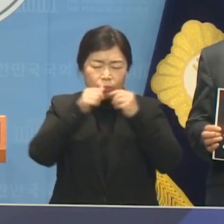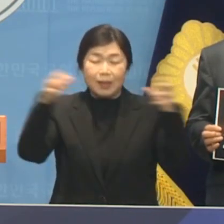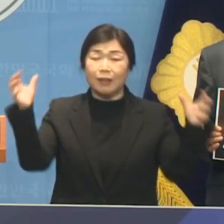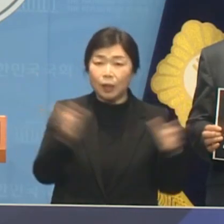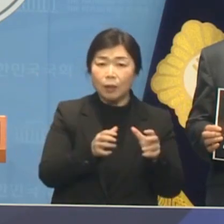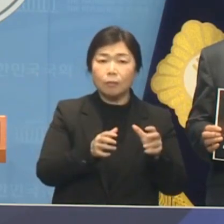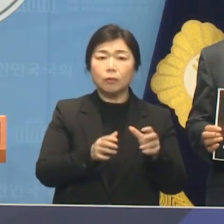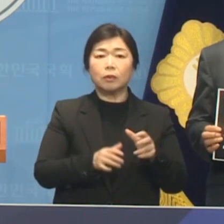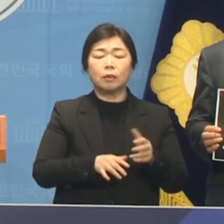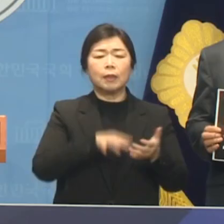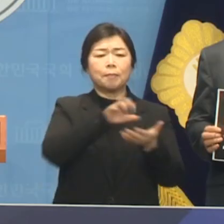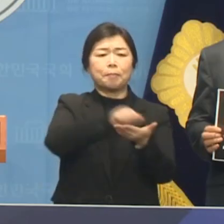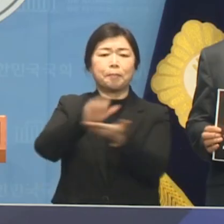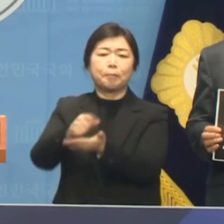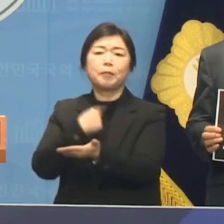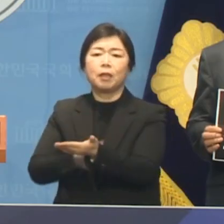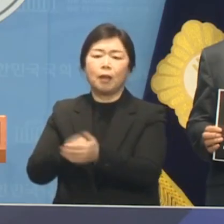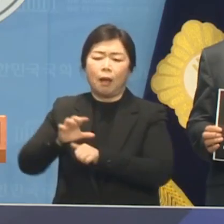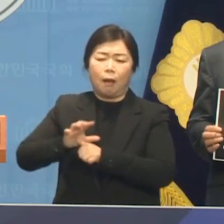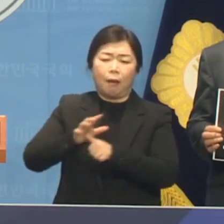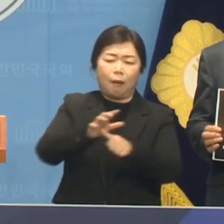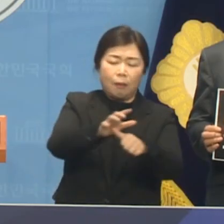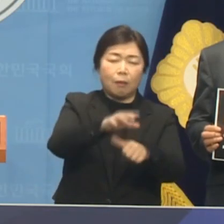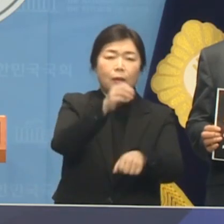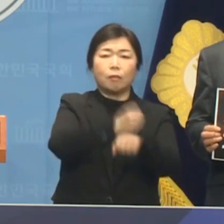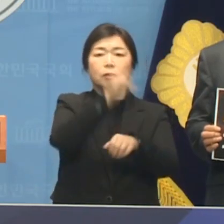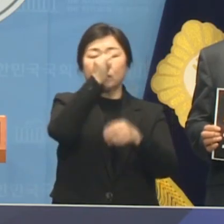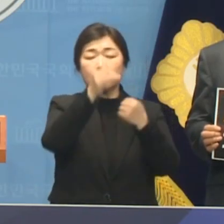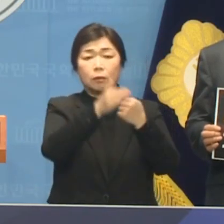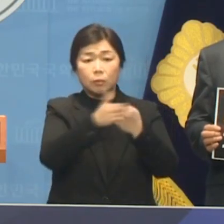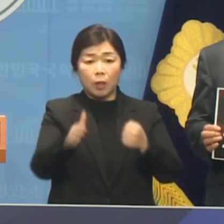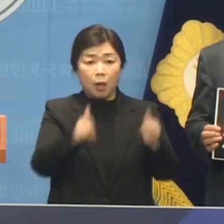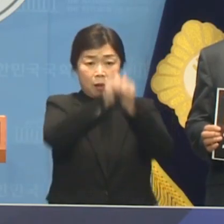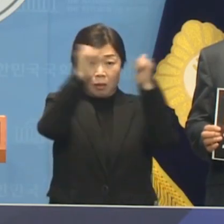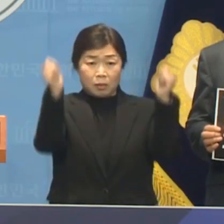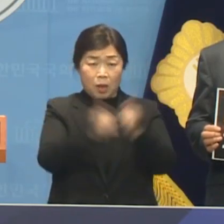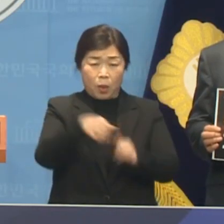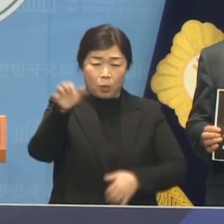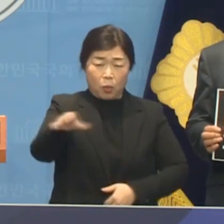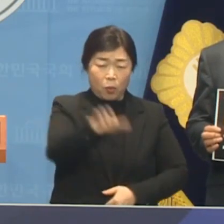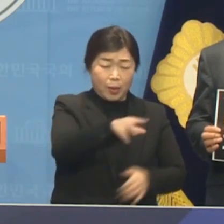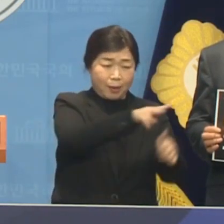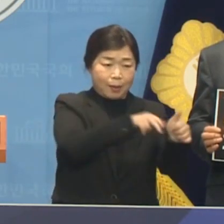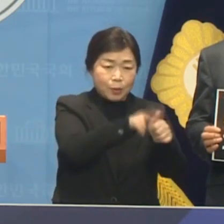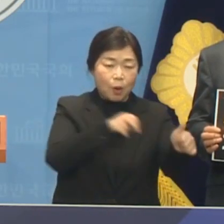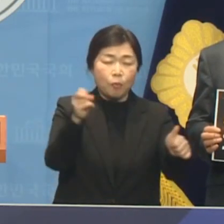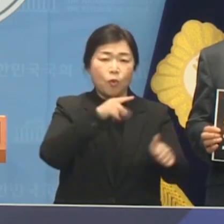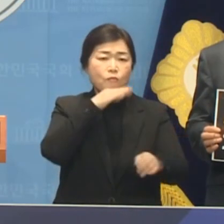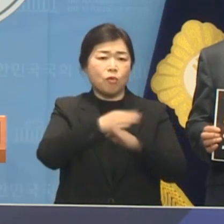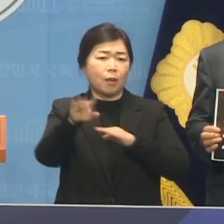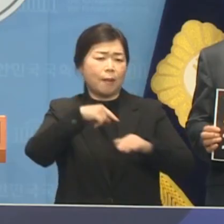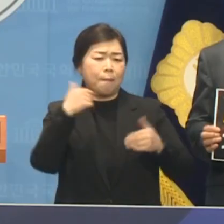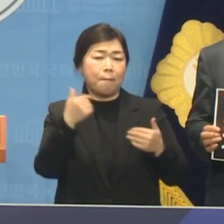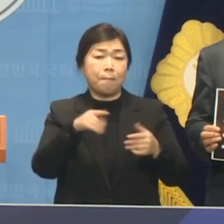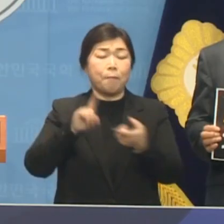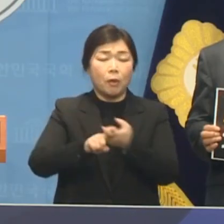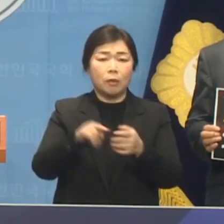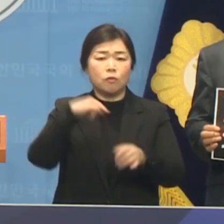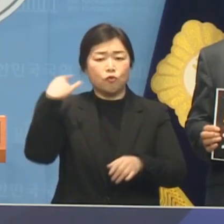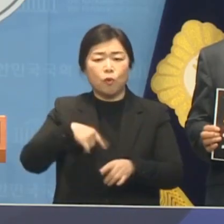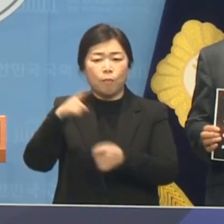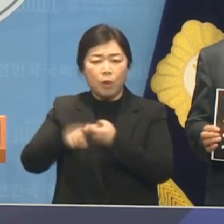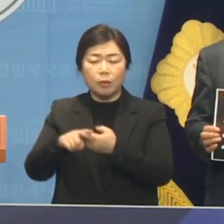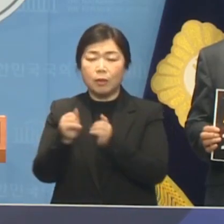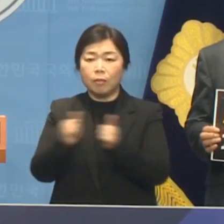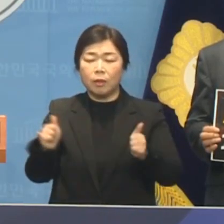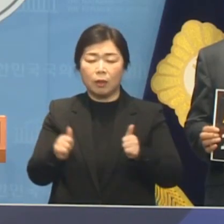총체적으로 장악되어 사회 각 처처의 간첩과 반국가 세력들이 준동하고 있기에 사회의 악을